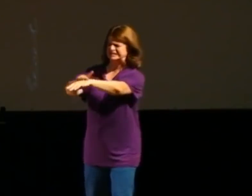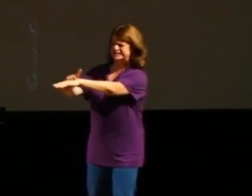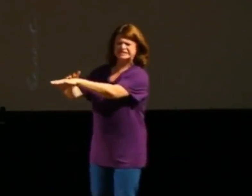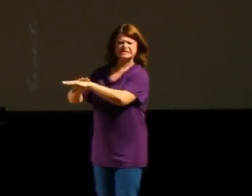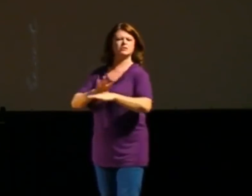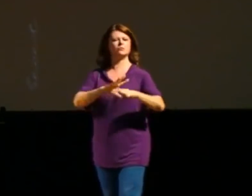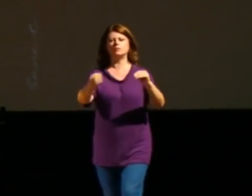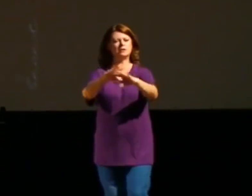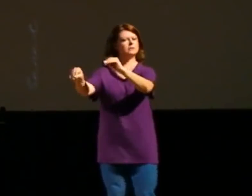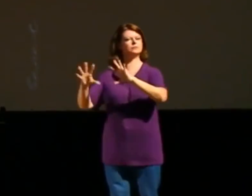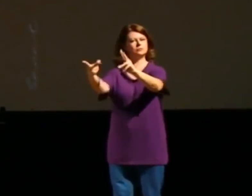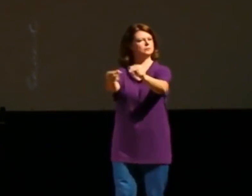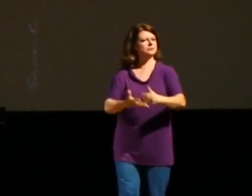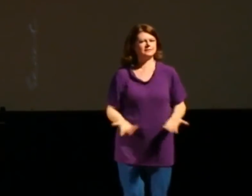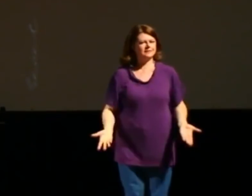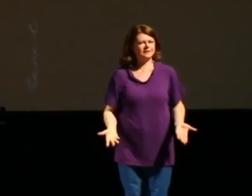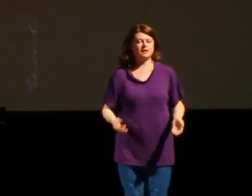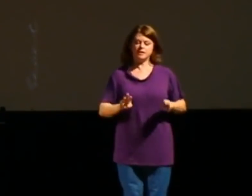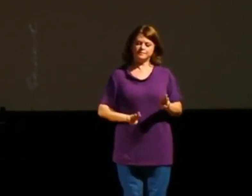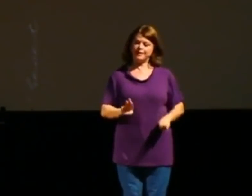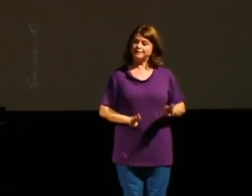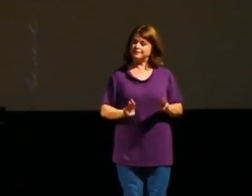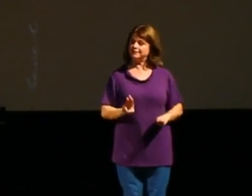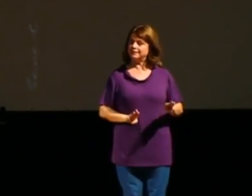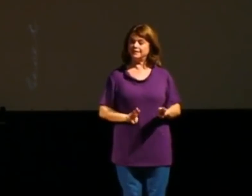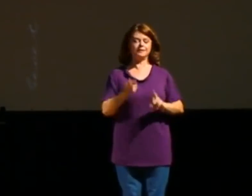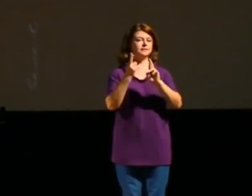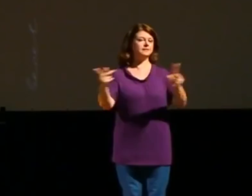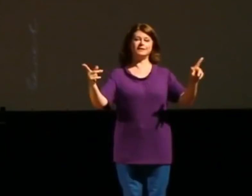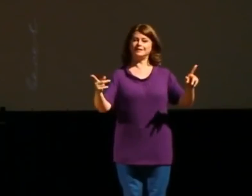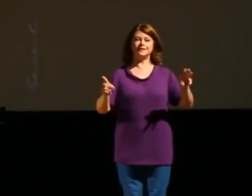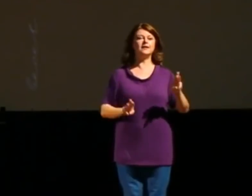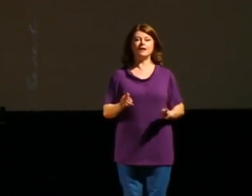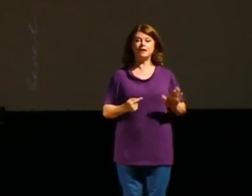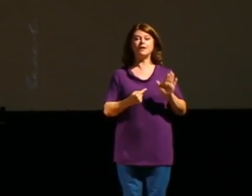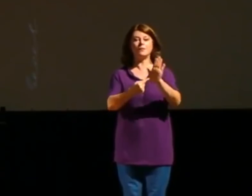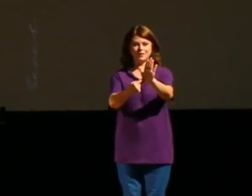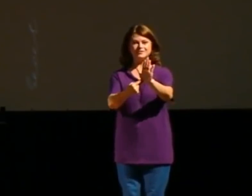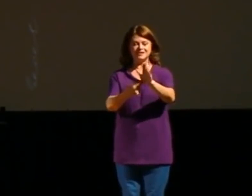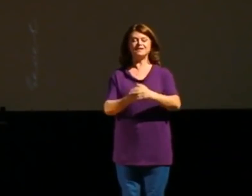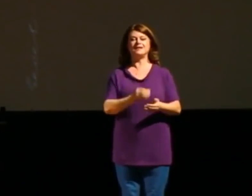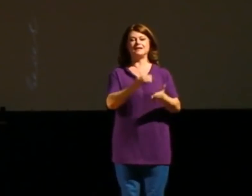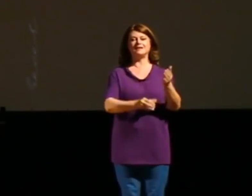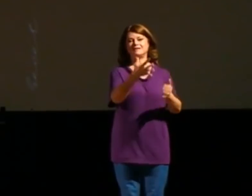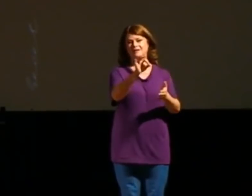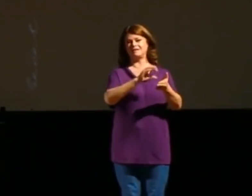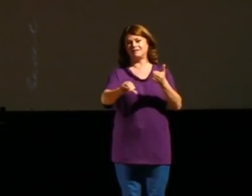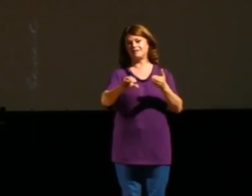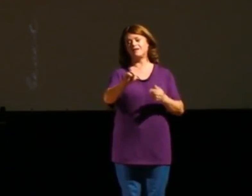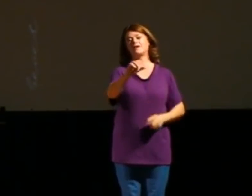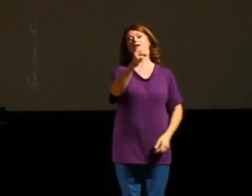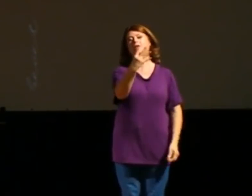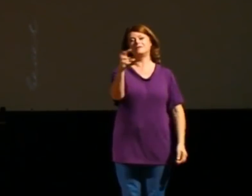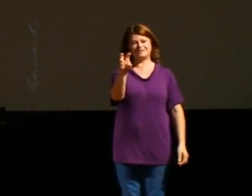Marcos? O Evangelho de Marcos revela Jesus como servo sofredor. Em Marcos 10:45 ele diz: eu não vim